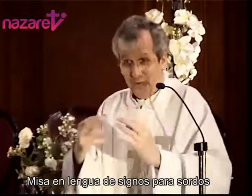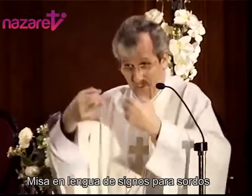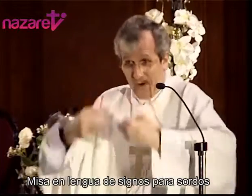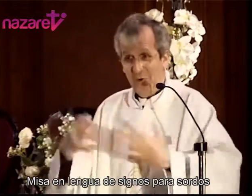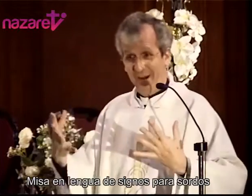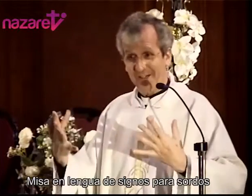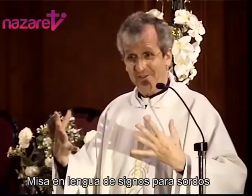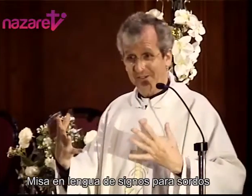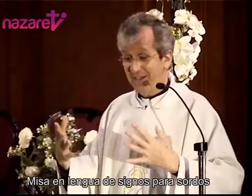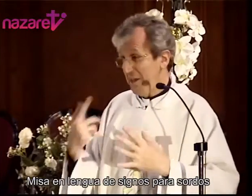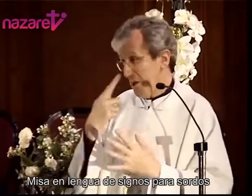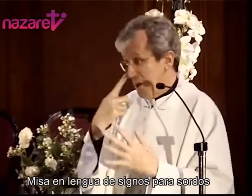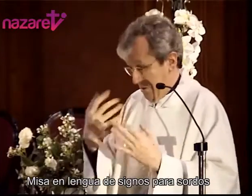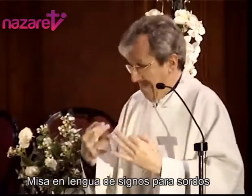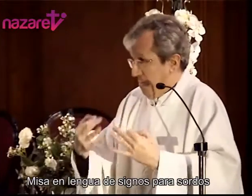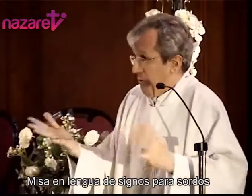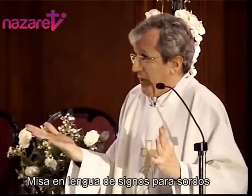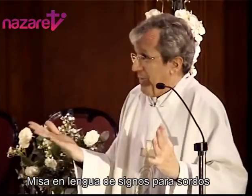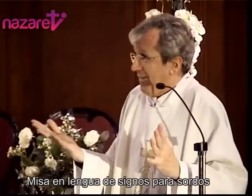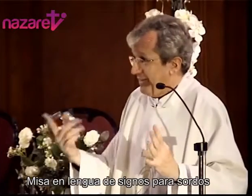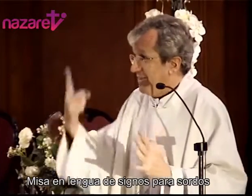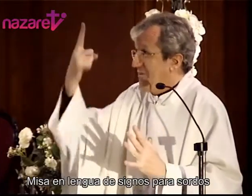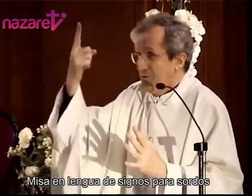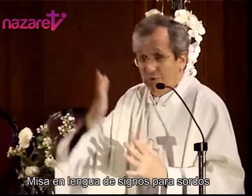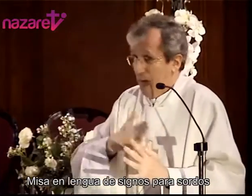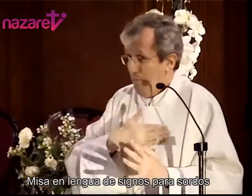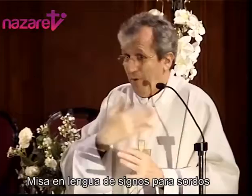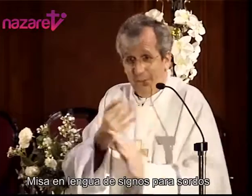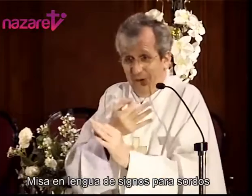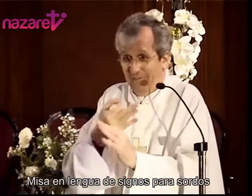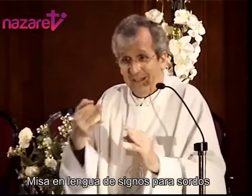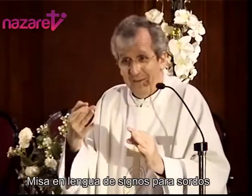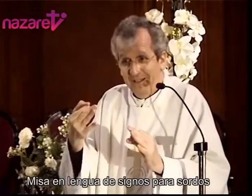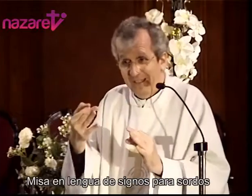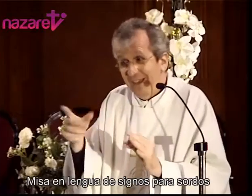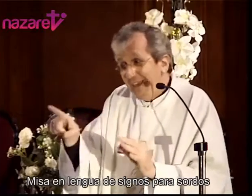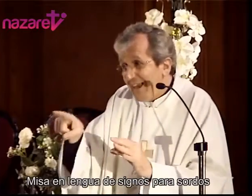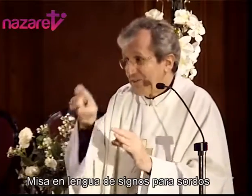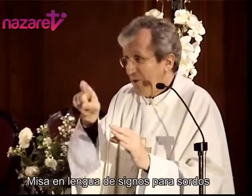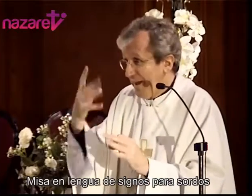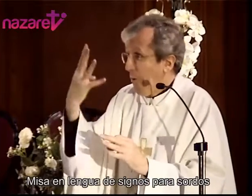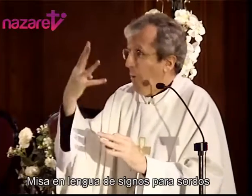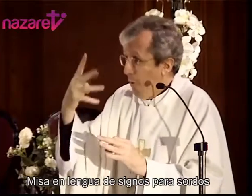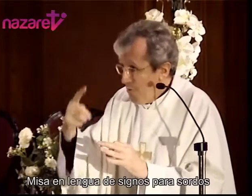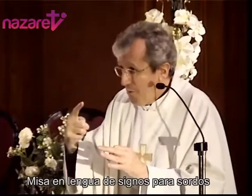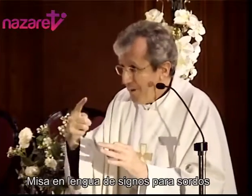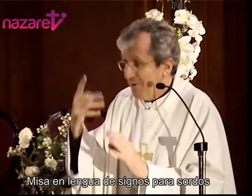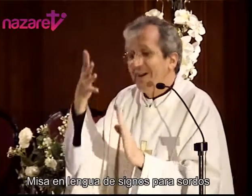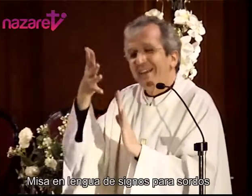número concreto. Y por lo que parece, es decir, Dios puede perfectamente escoger un número que tiene